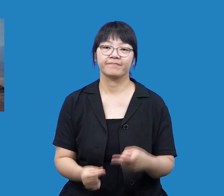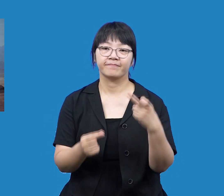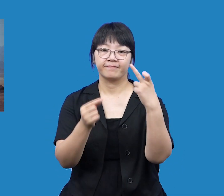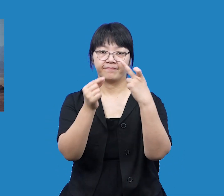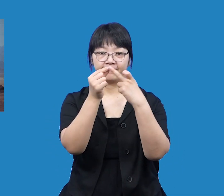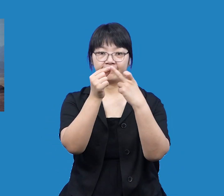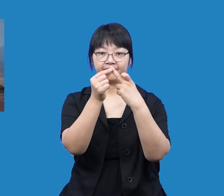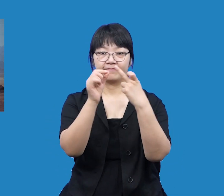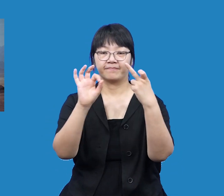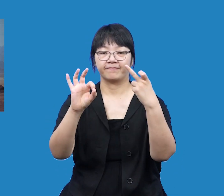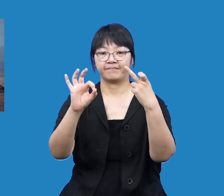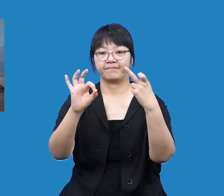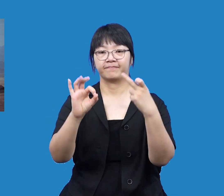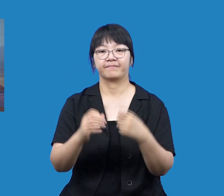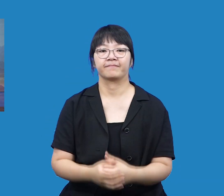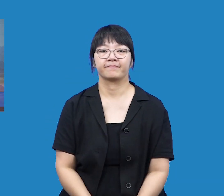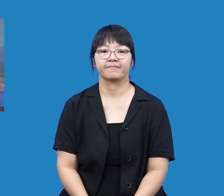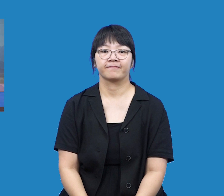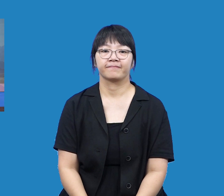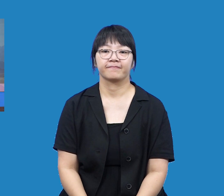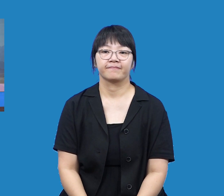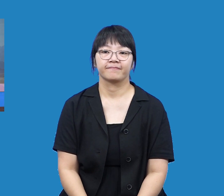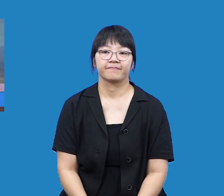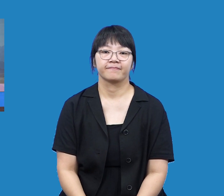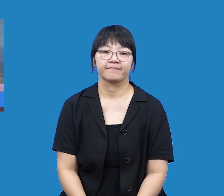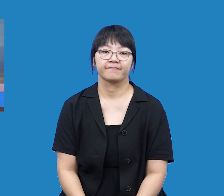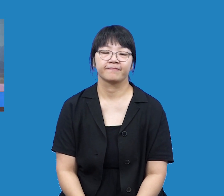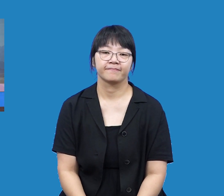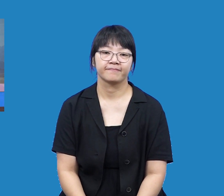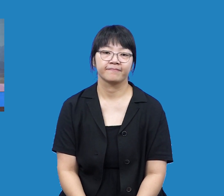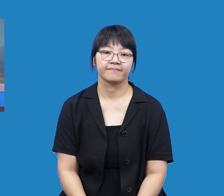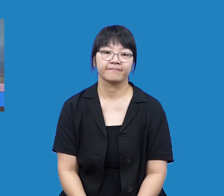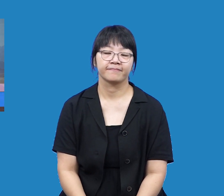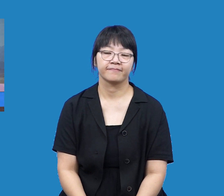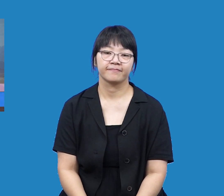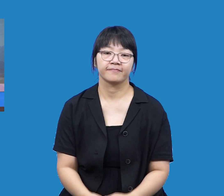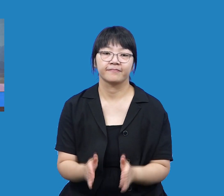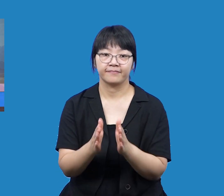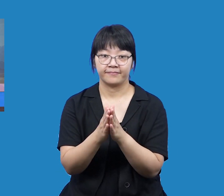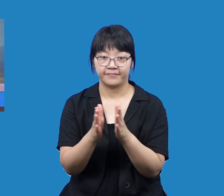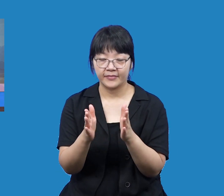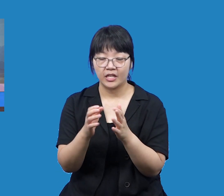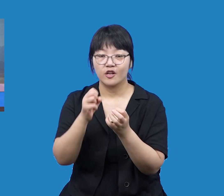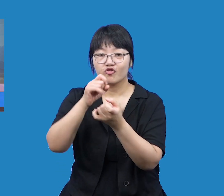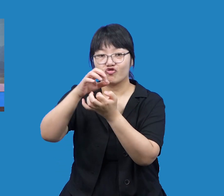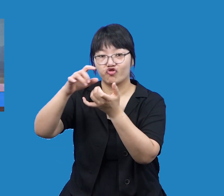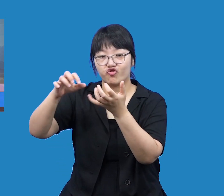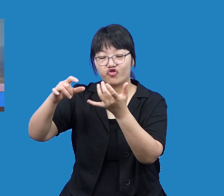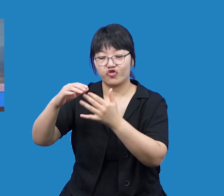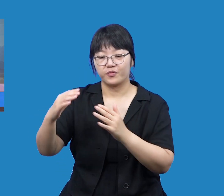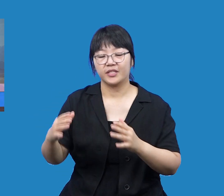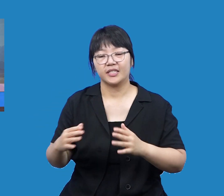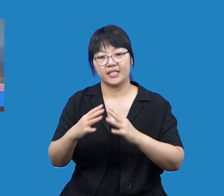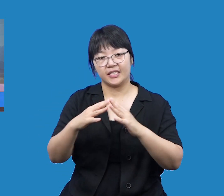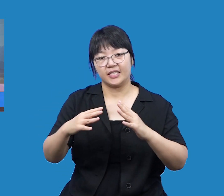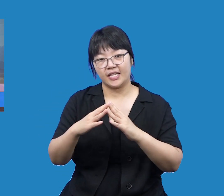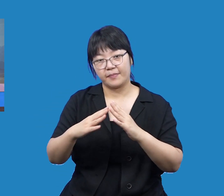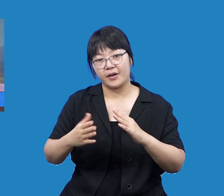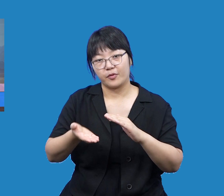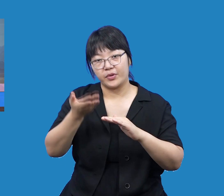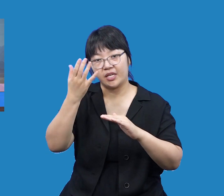12장 10절을 함께 보겠습니다. 12장 10절 함께 읽습니다. 시작. 구름이 장막